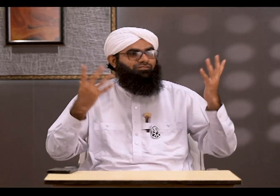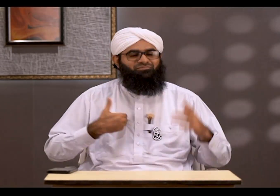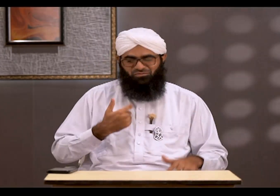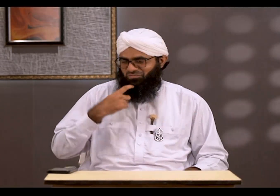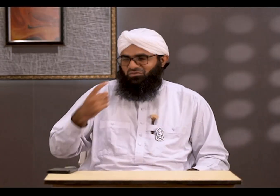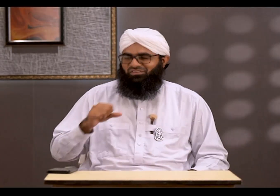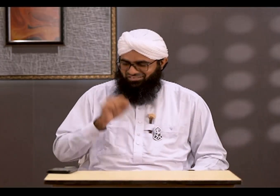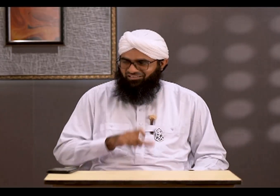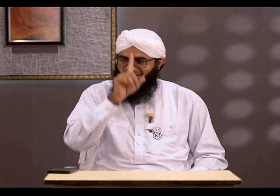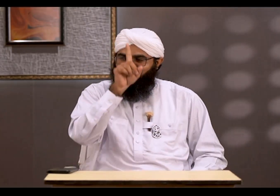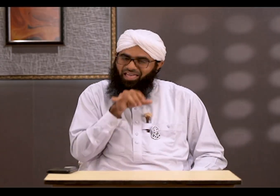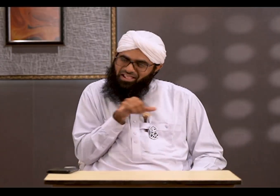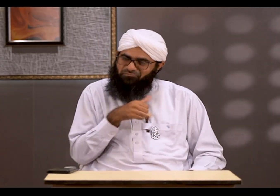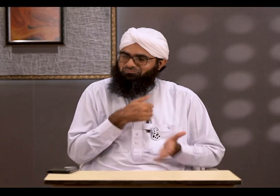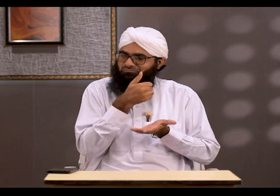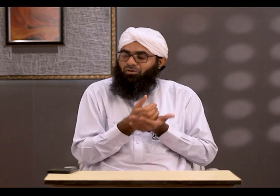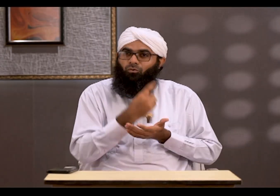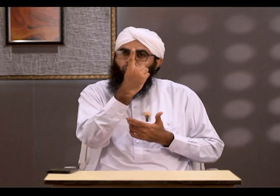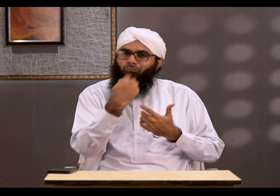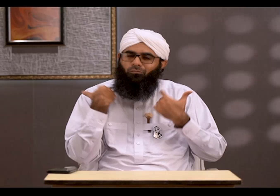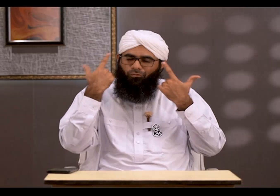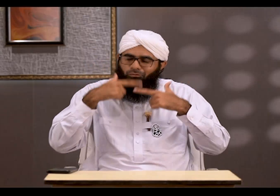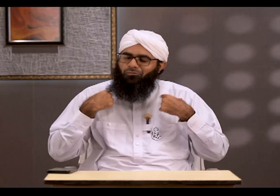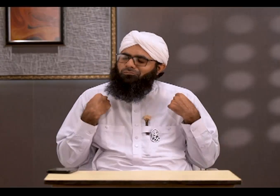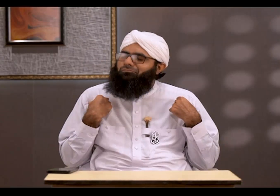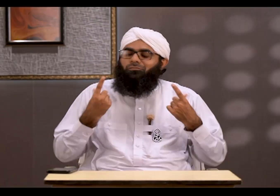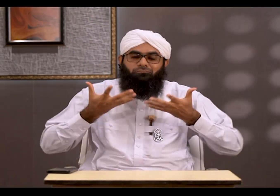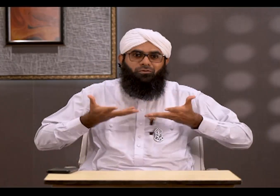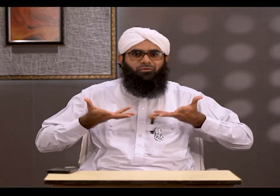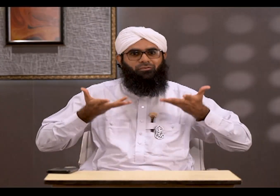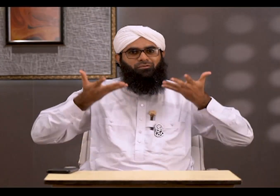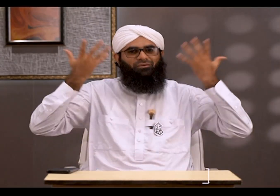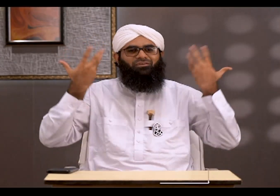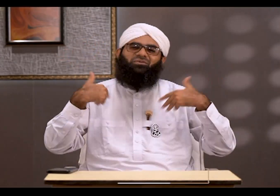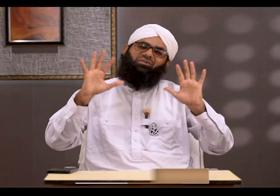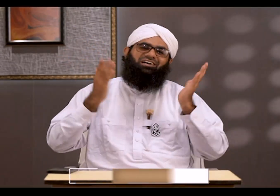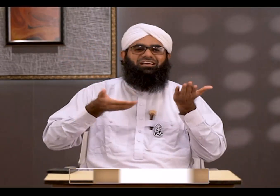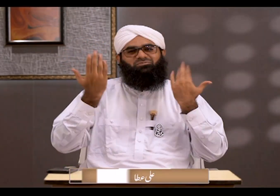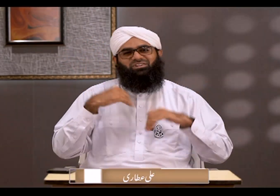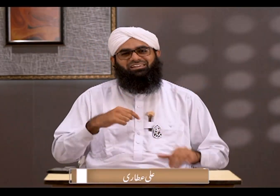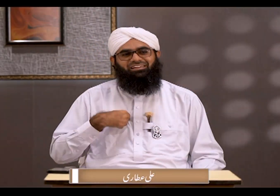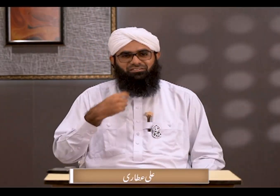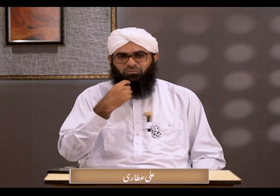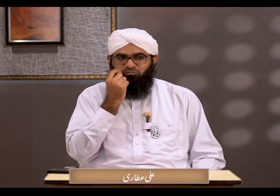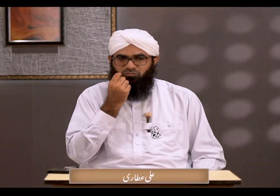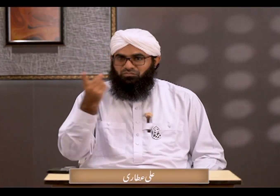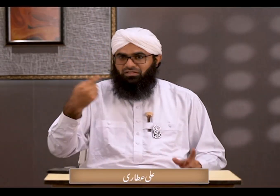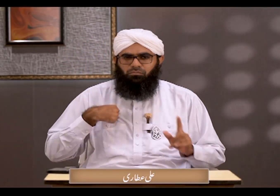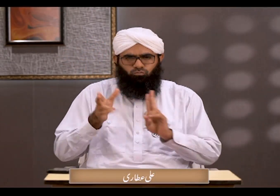ہمیں بیٹھنا نصیب ہوا تو ہماری خوبصورتی کا بڑھ جانا ہی ہمارے لائق تھا۔ جنتی ایک دوسرے سے ملنا چاہیں گے تو ایک